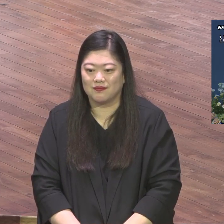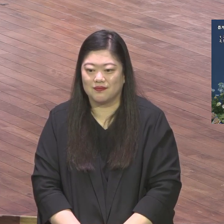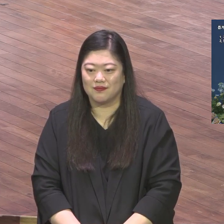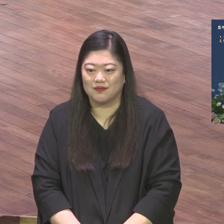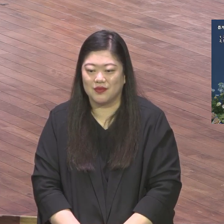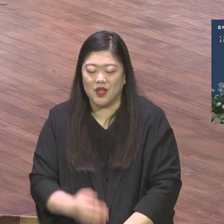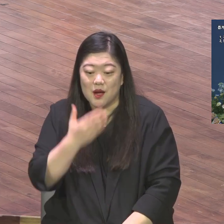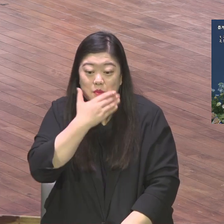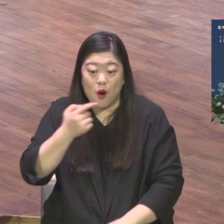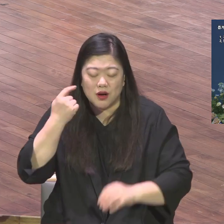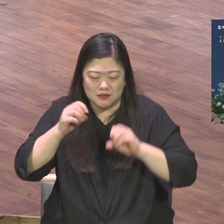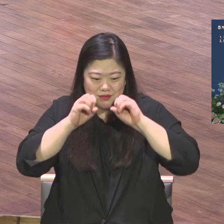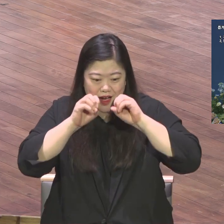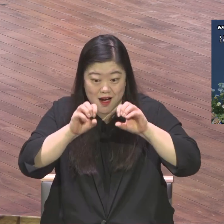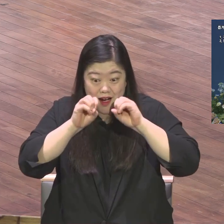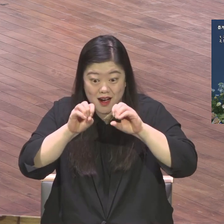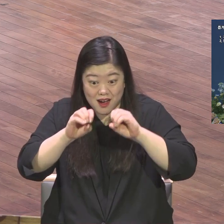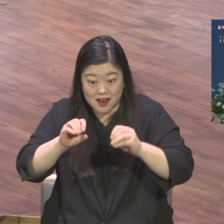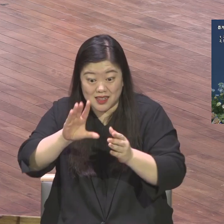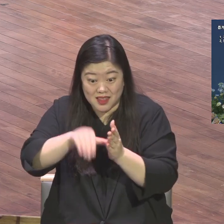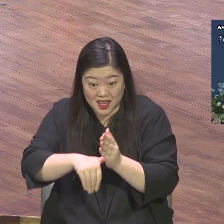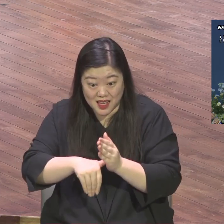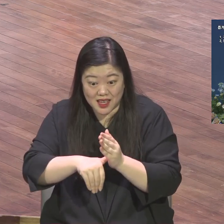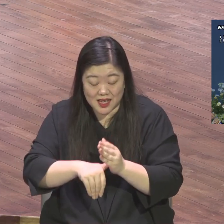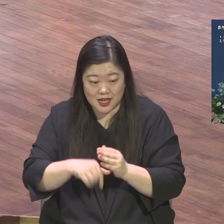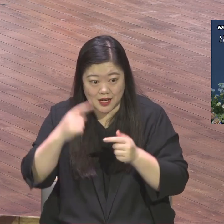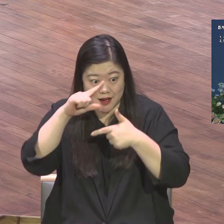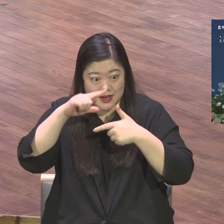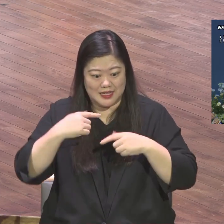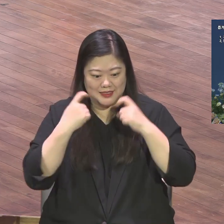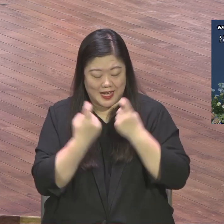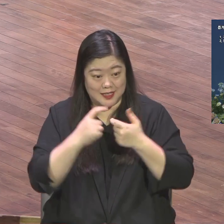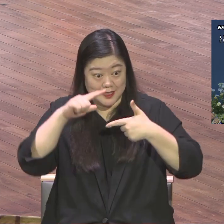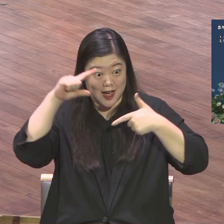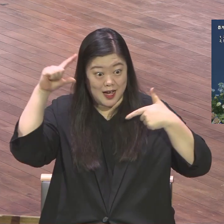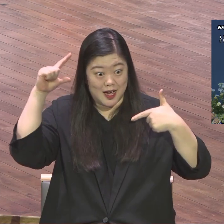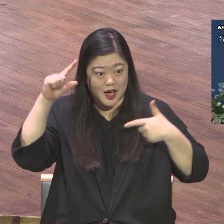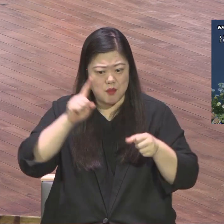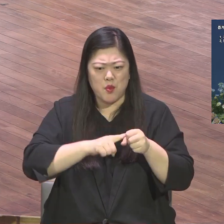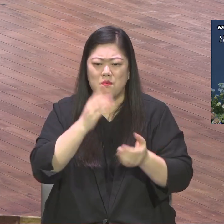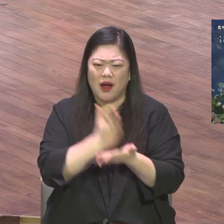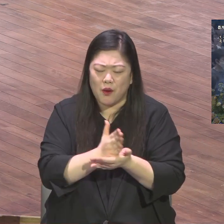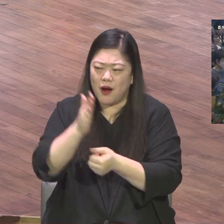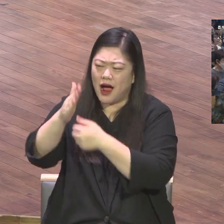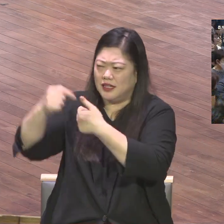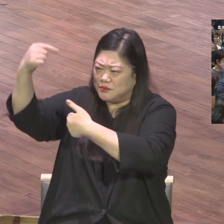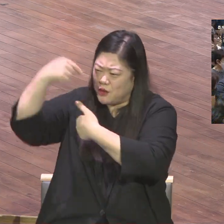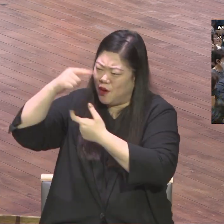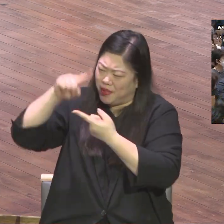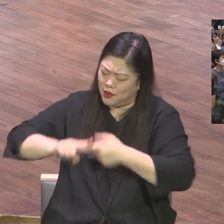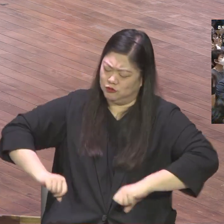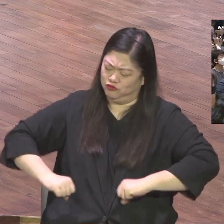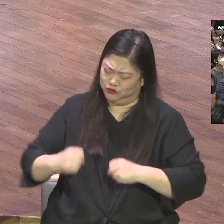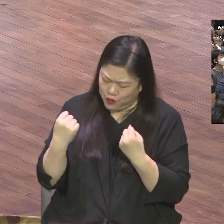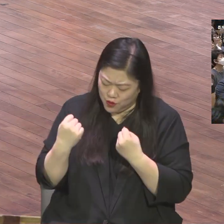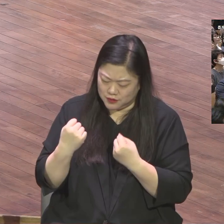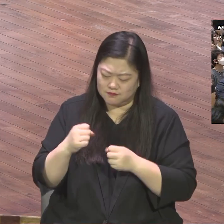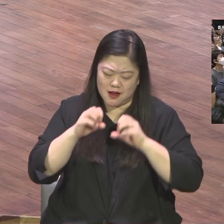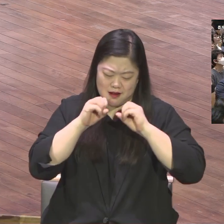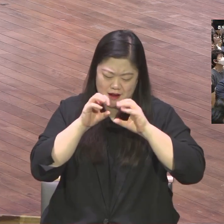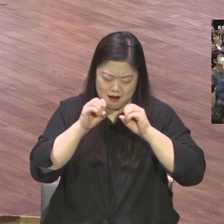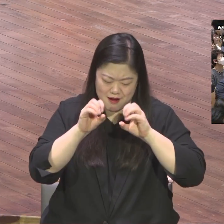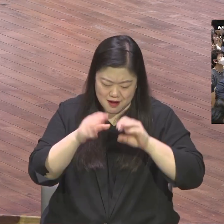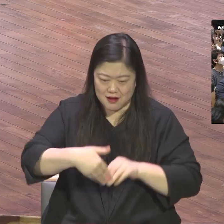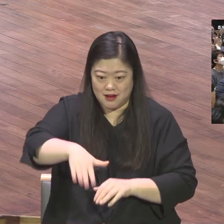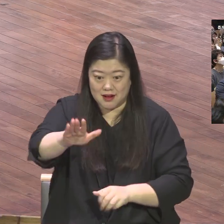여러분 가슴 속에 주의 명령 따라 3.1조 운동에 다 참여하시기 바랍니다. 영계 전 성도는 우리